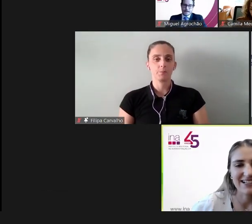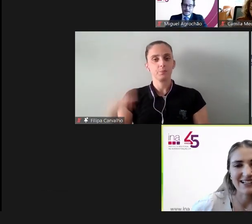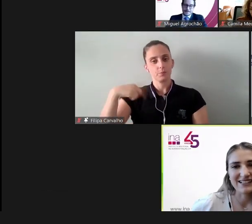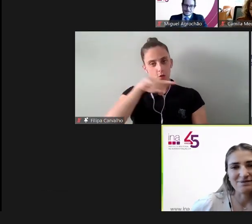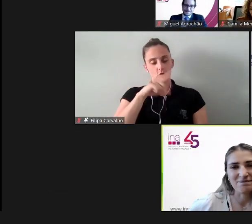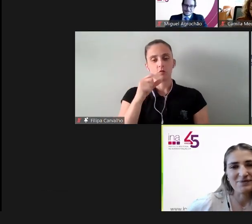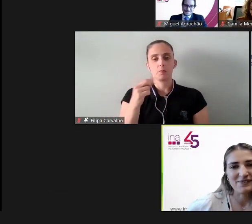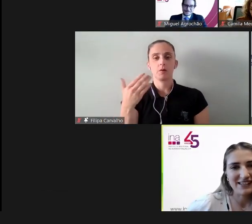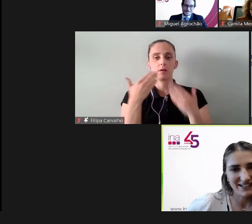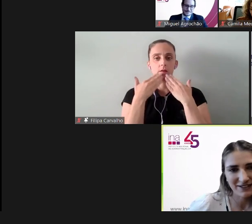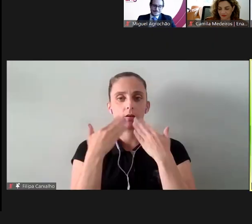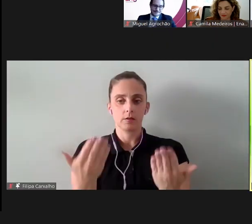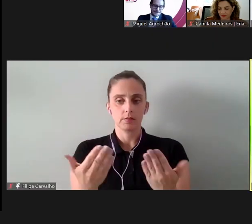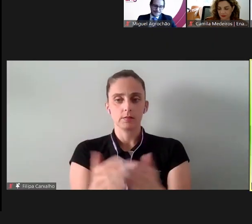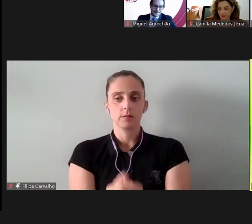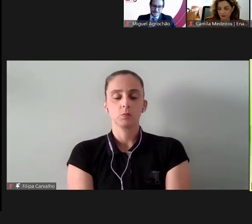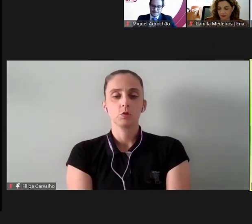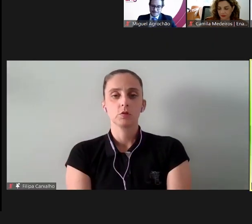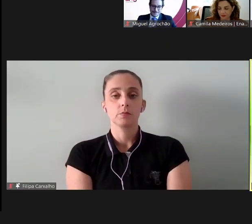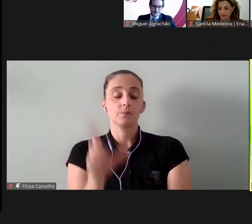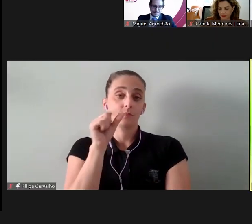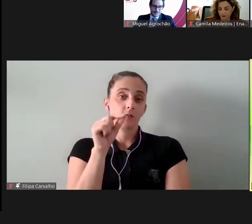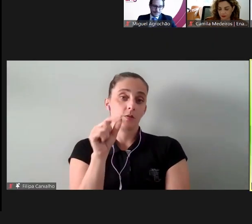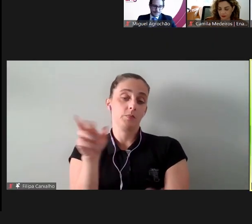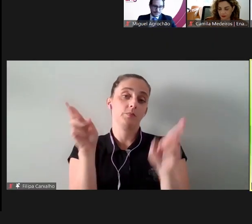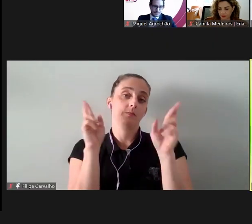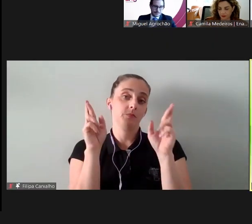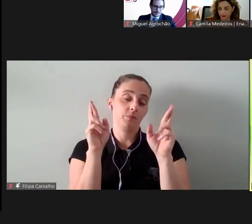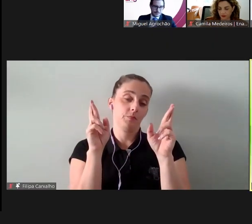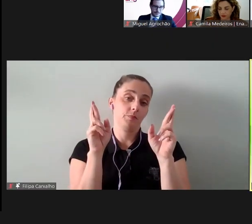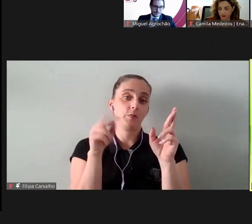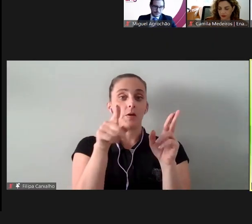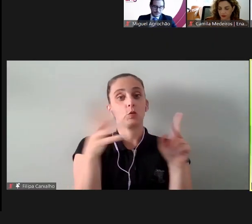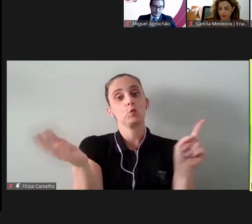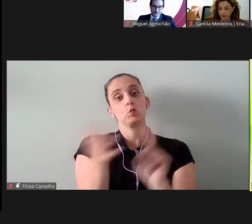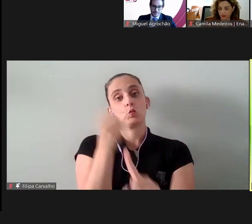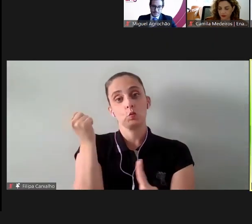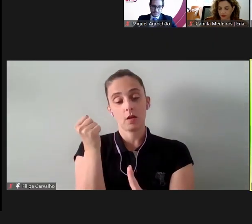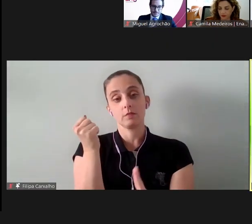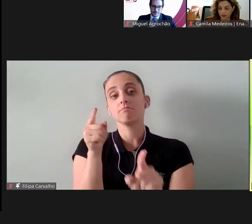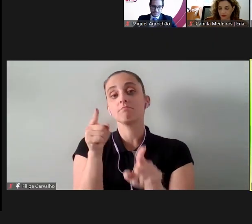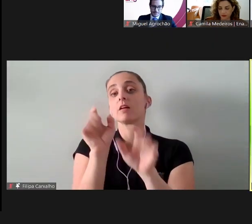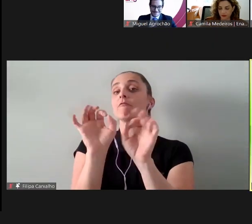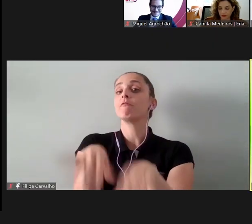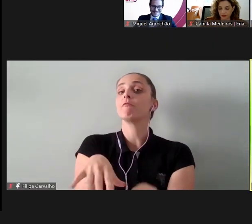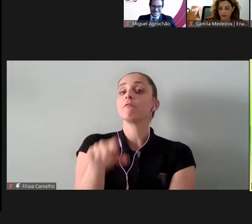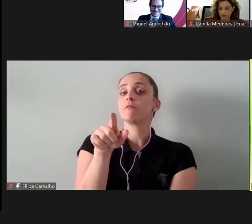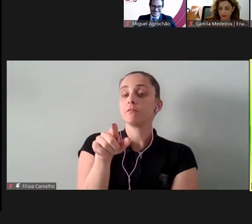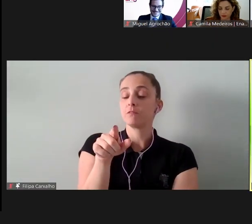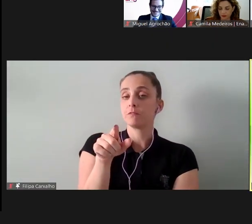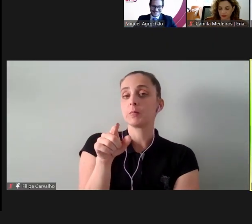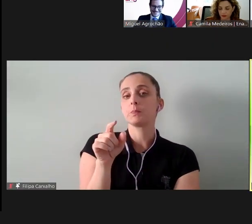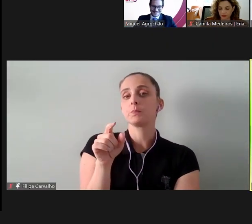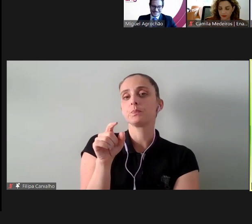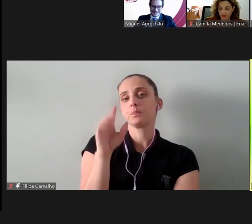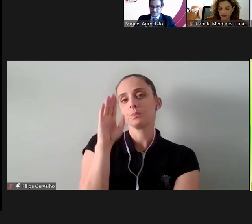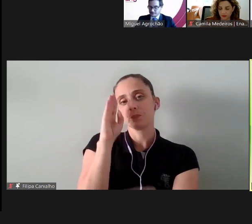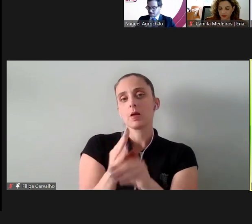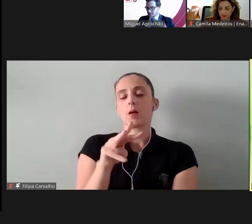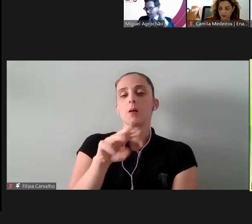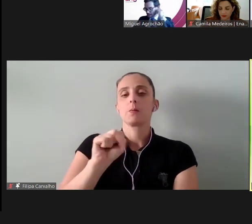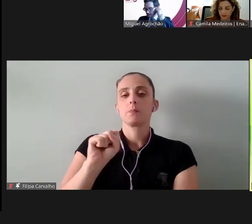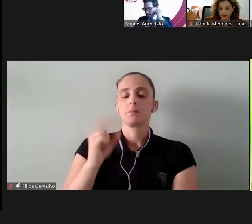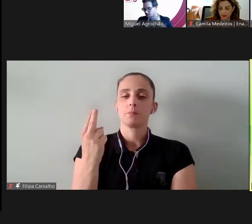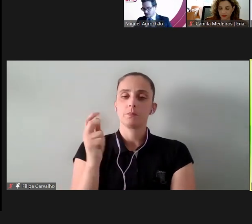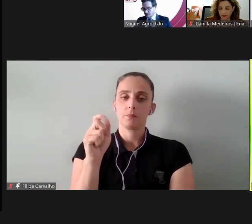também, e desejamos todos o sucesso nesse processo. Para finalizar, peço então a nota final ao Miguel